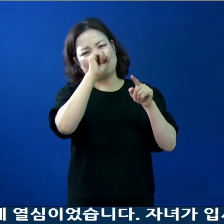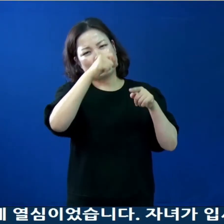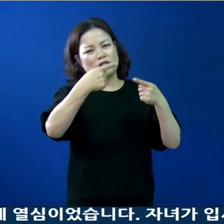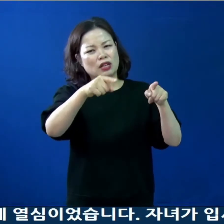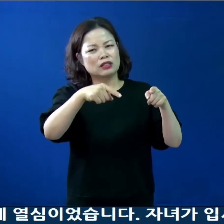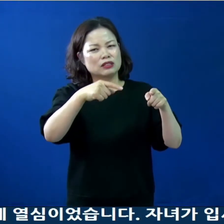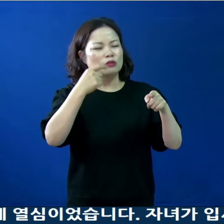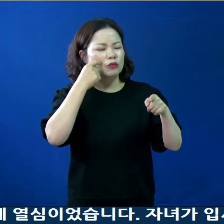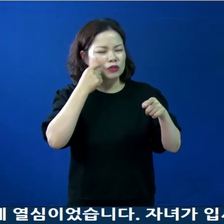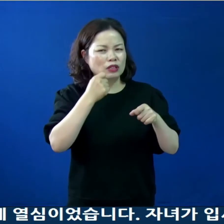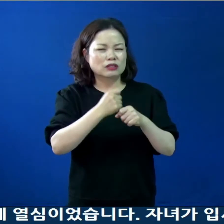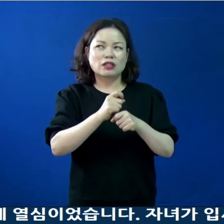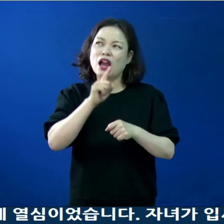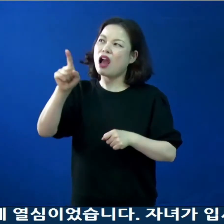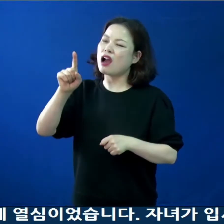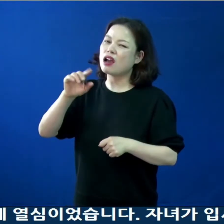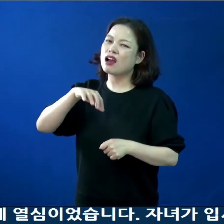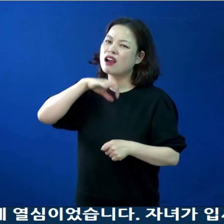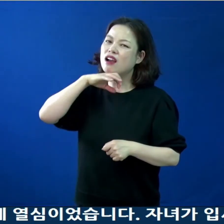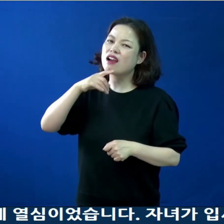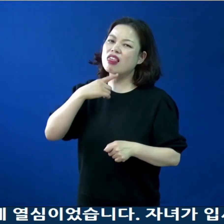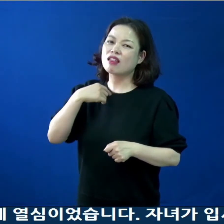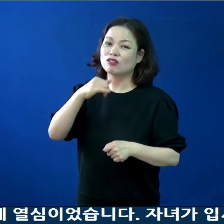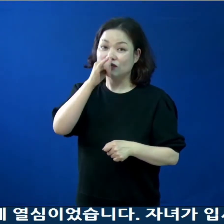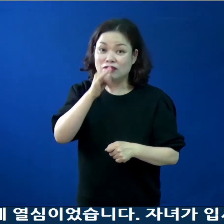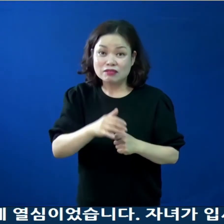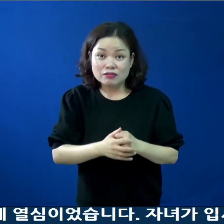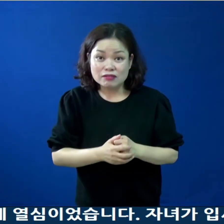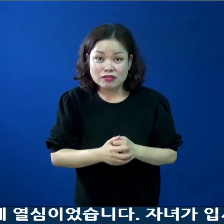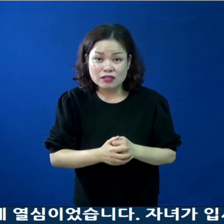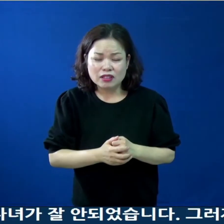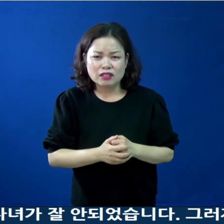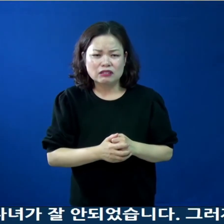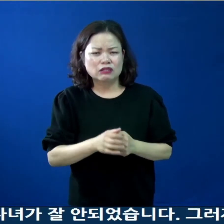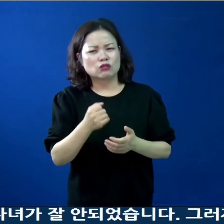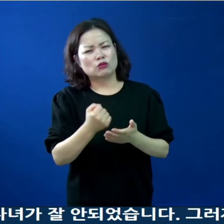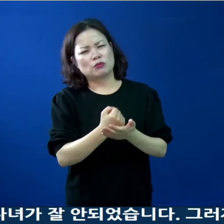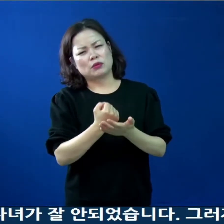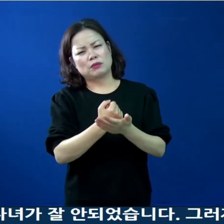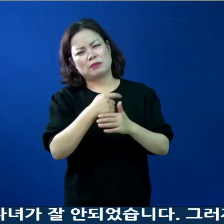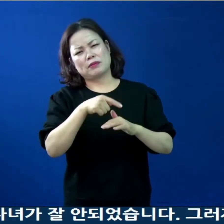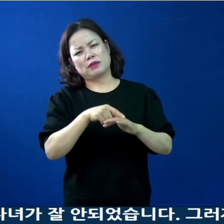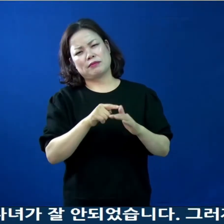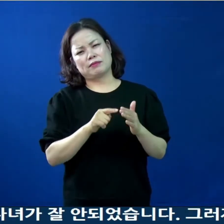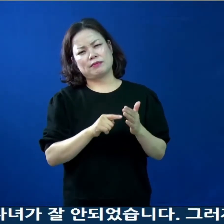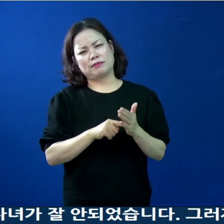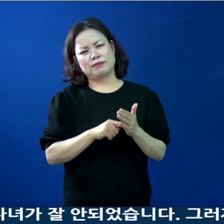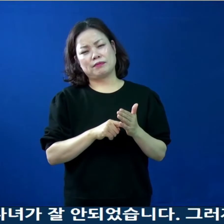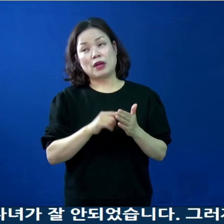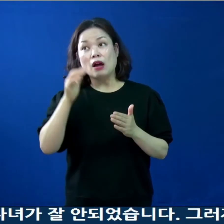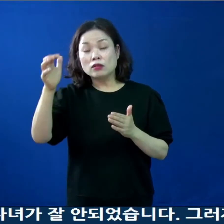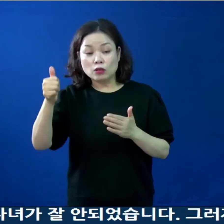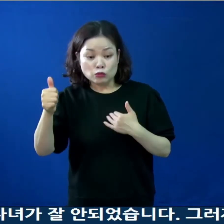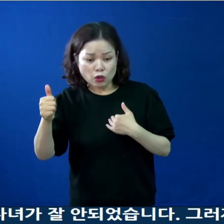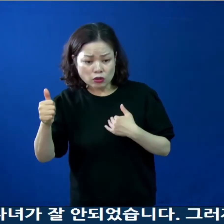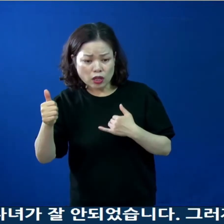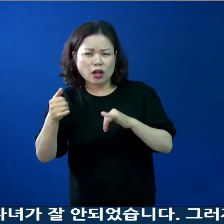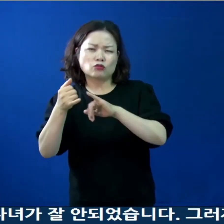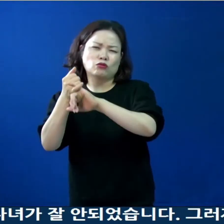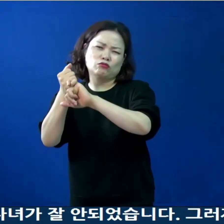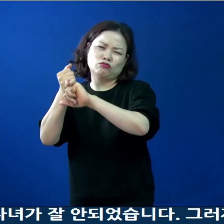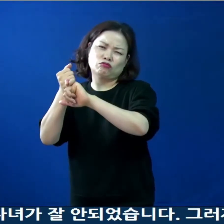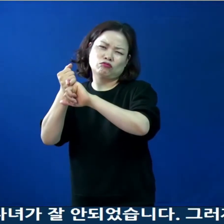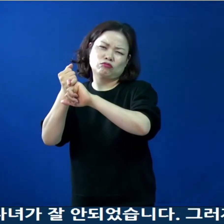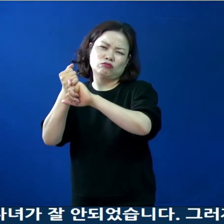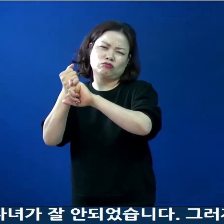그 이야기를 제가 들은 적이 있어요. 그러니까 여러분 이렇게 섭섭한 마음, 하나님 저에게 그렇게 약속하셨잖아요.